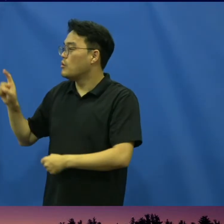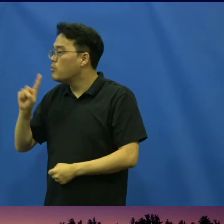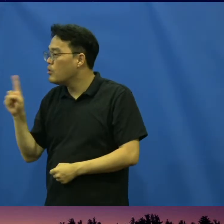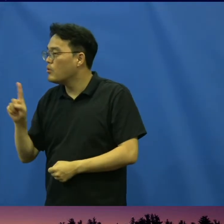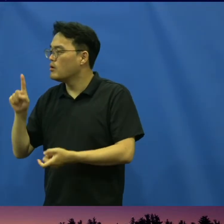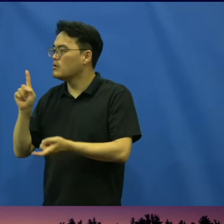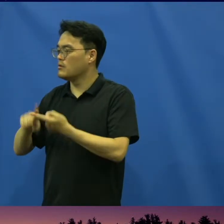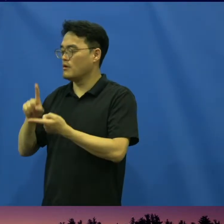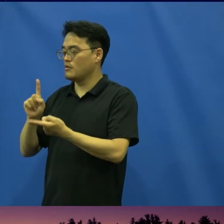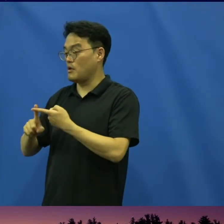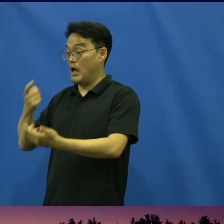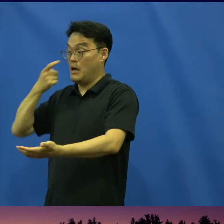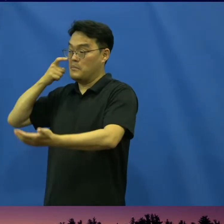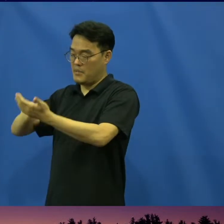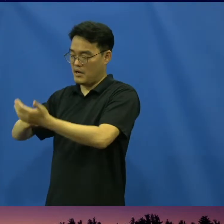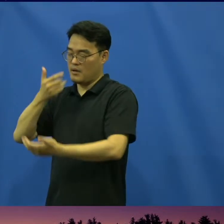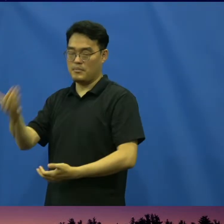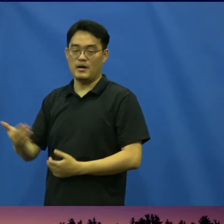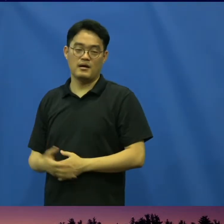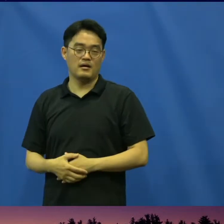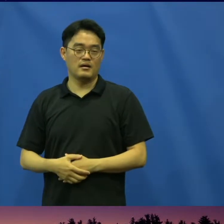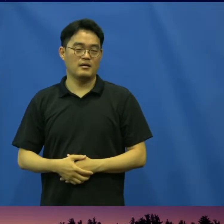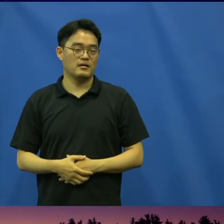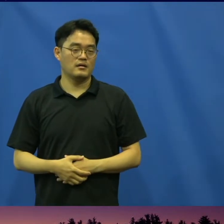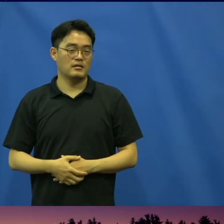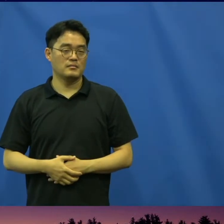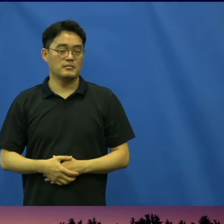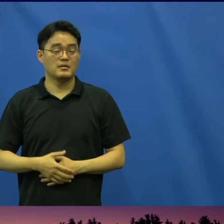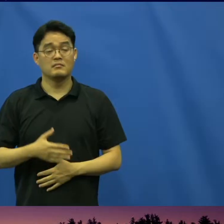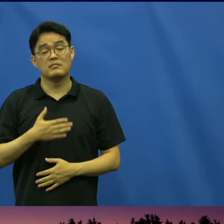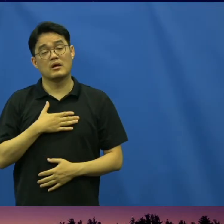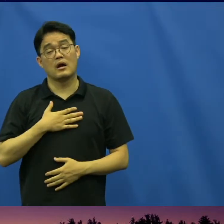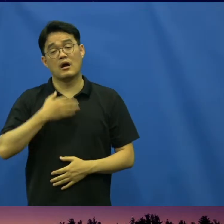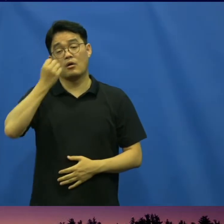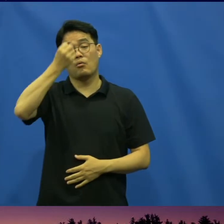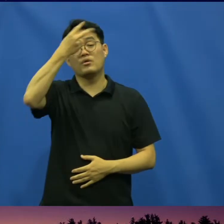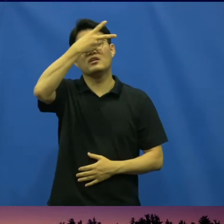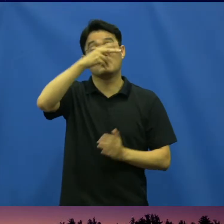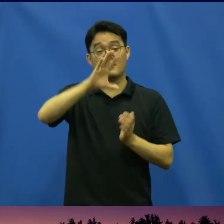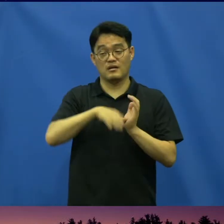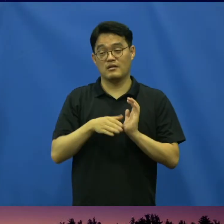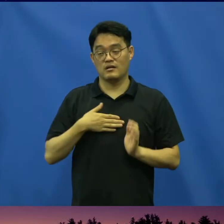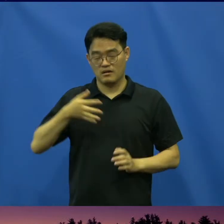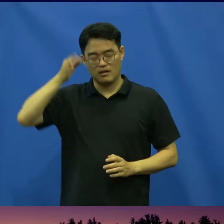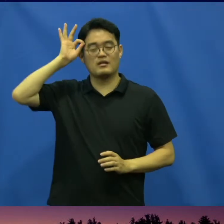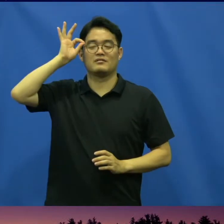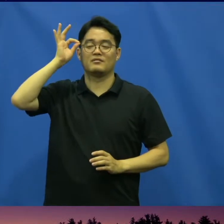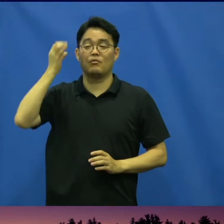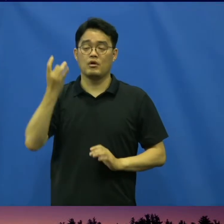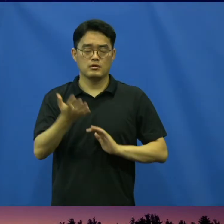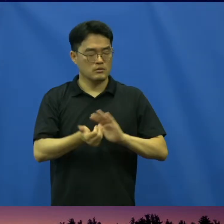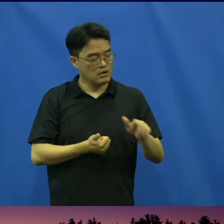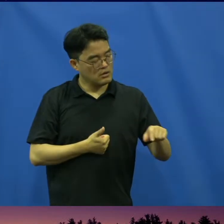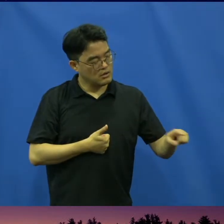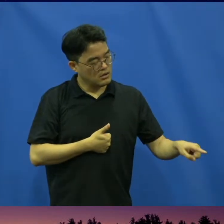와버리잖아요. 제 고등학교 2학년 때 깨달았으니까 오래됐잖아요. 그렇게 해서 달려온 거예요 지금까지.